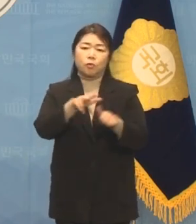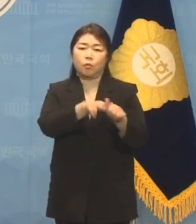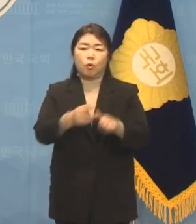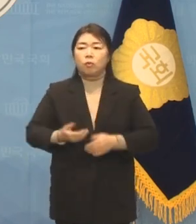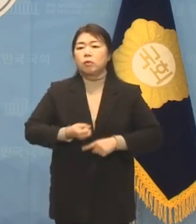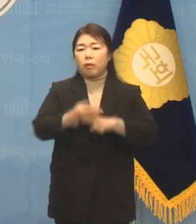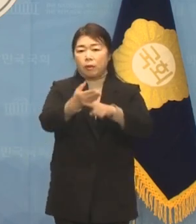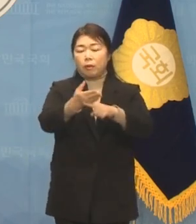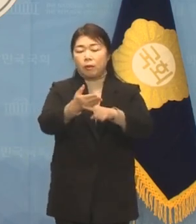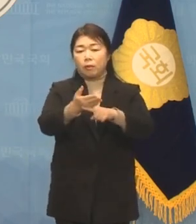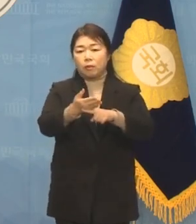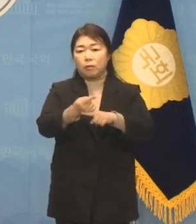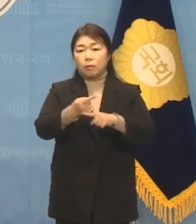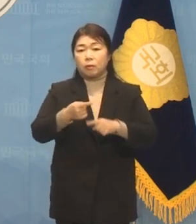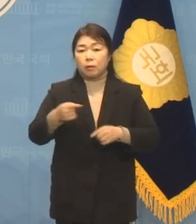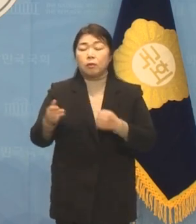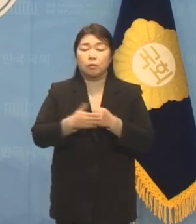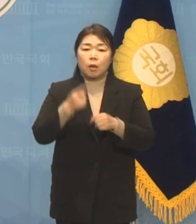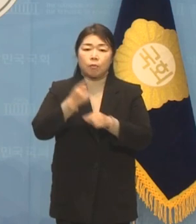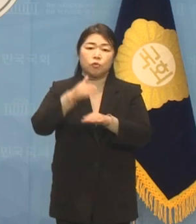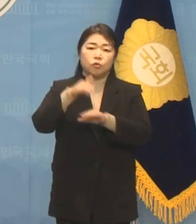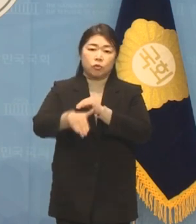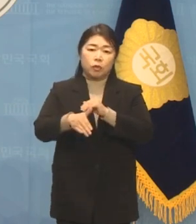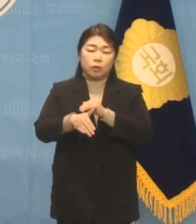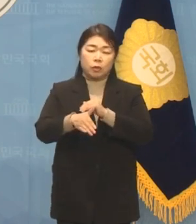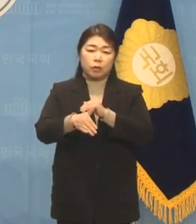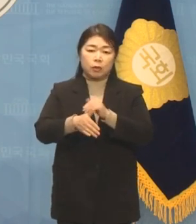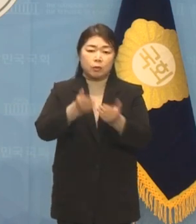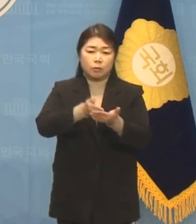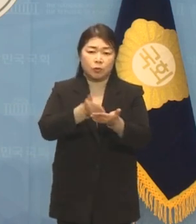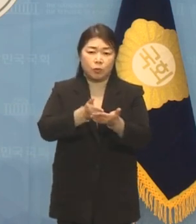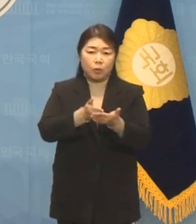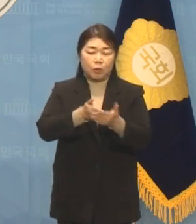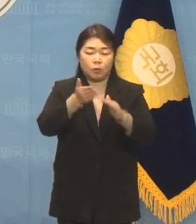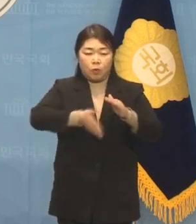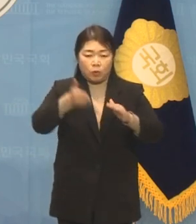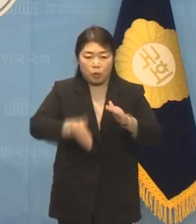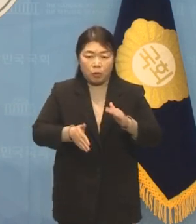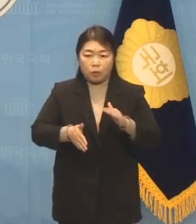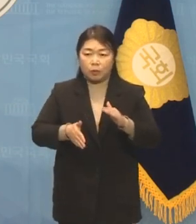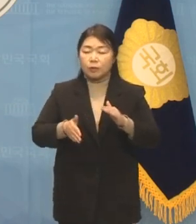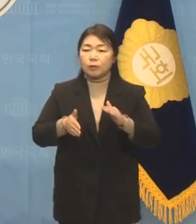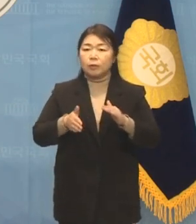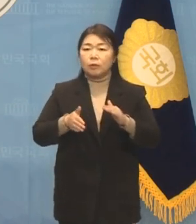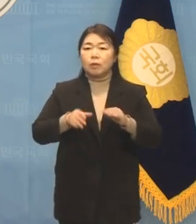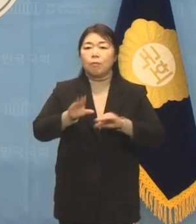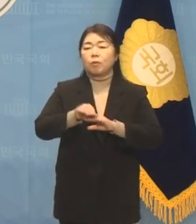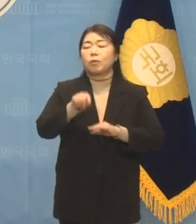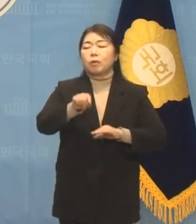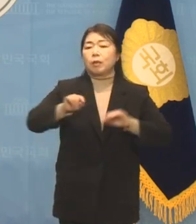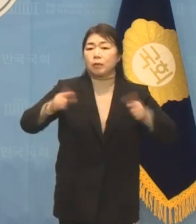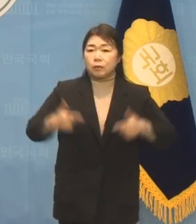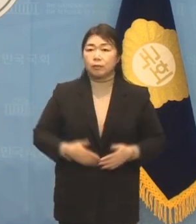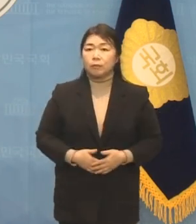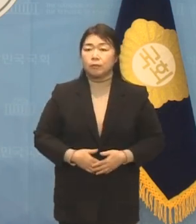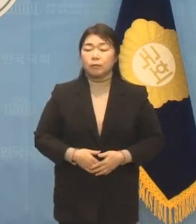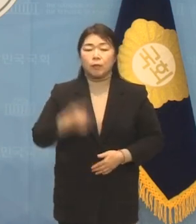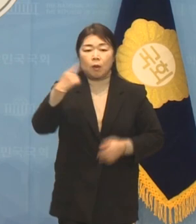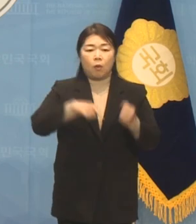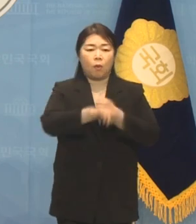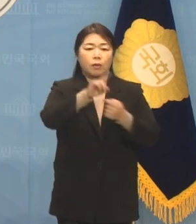정보를 전달해 자유민주주의의 근간을 흔들었으며 공영이라고 주장하는 방송이